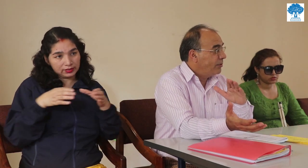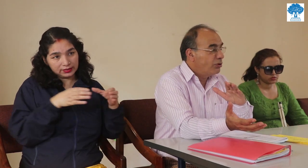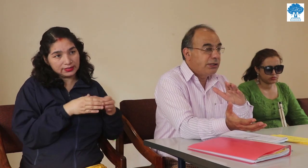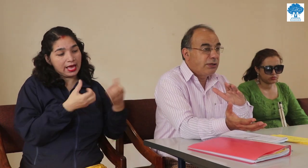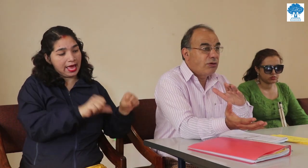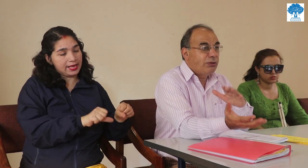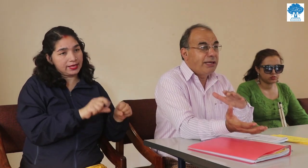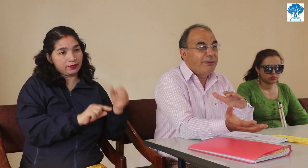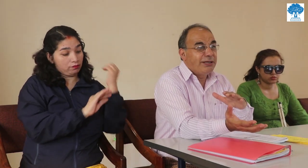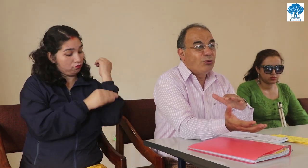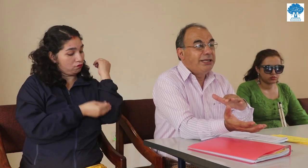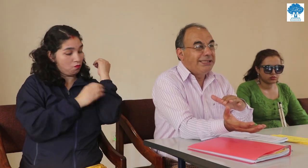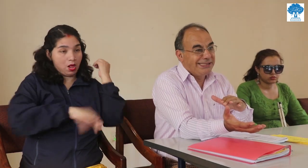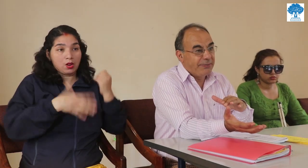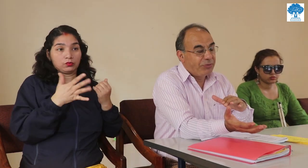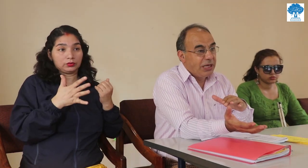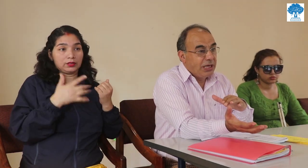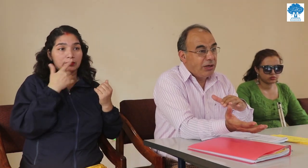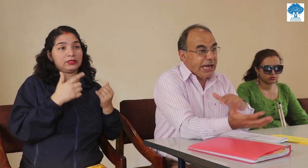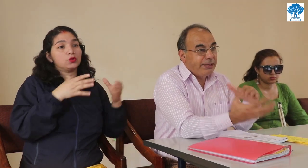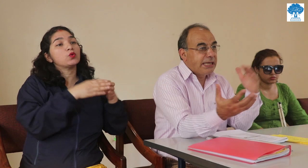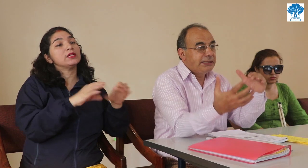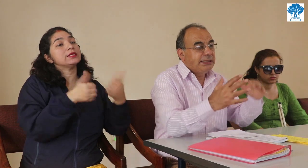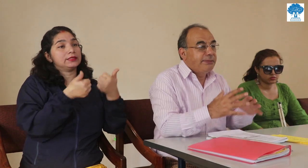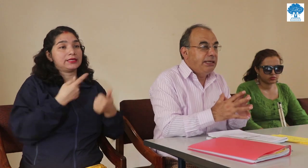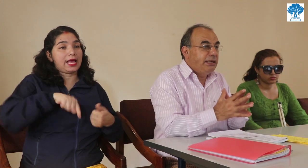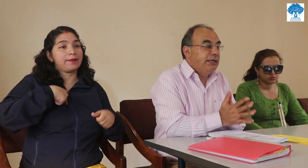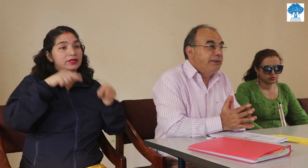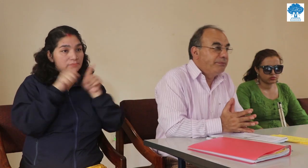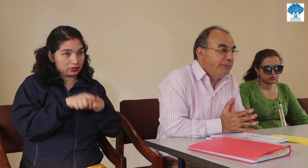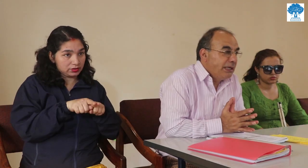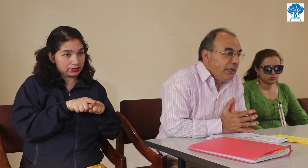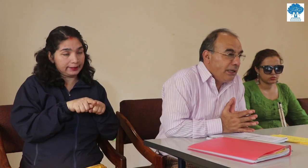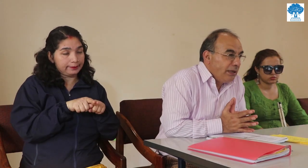हारेर एबोर्सन चाहिँ गर्नु हुँदैन भन्ने टोलीले जित्छ अनि हामी कहाँ चाहिँ के छ भने